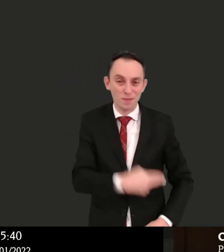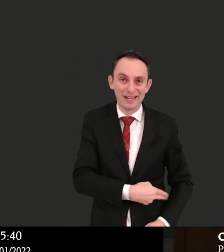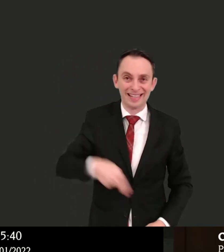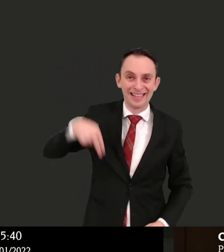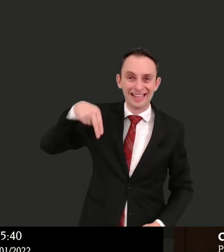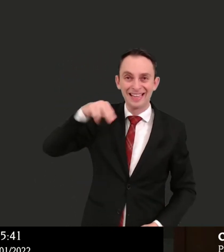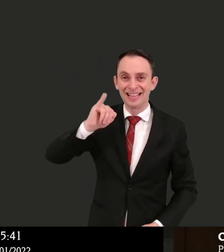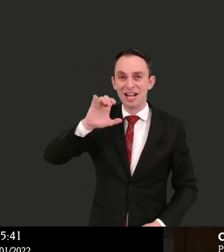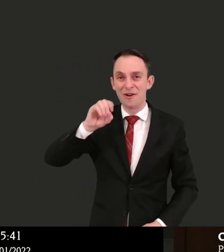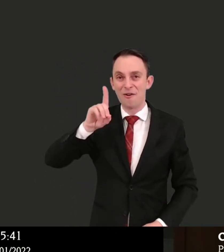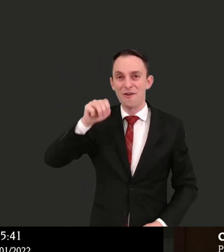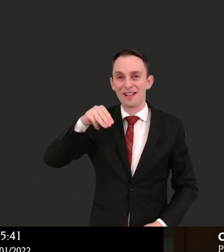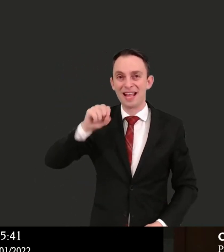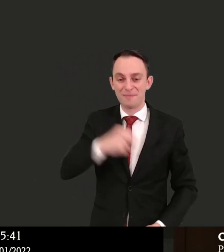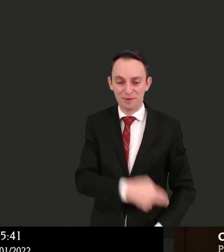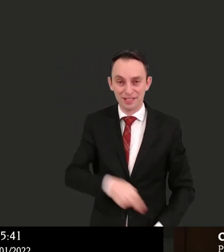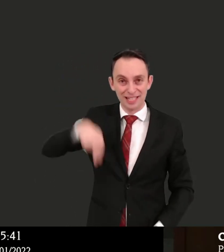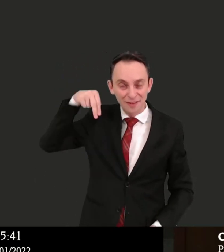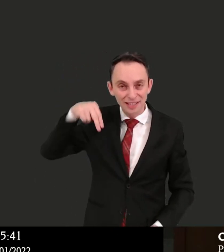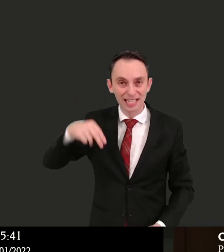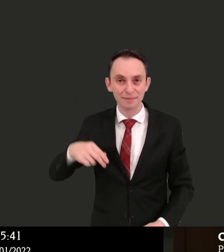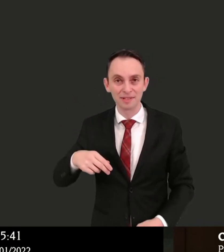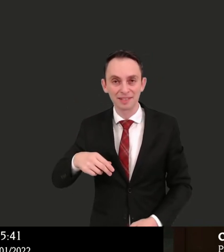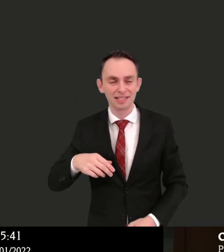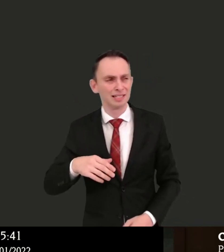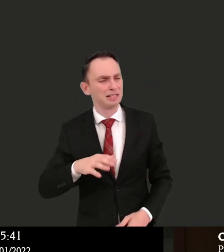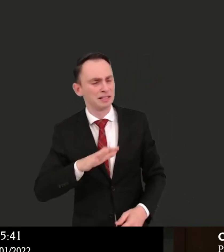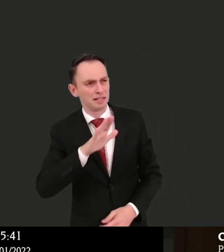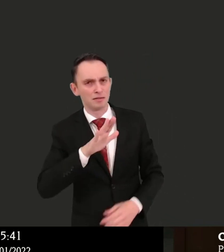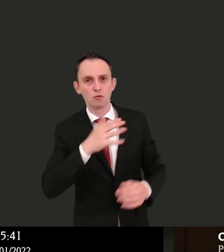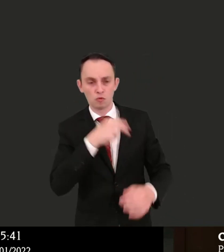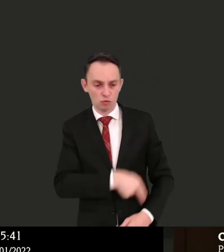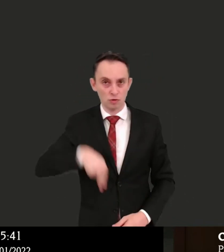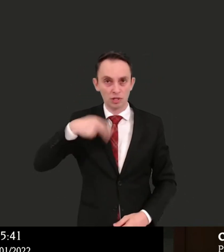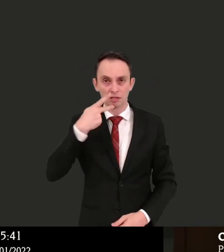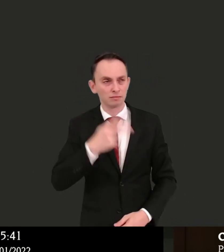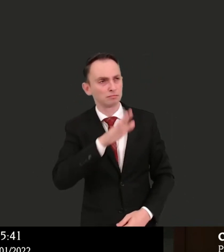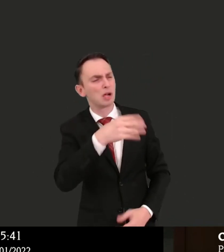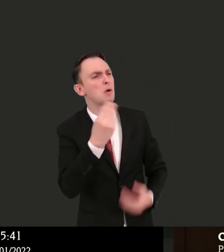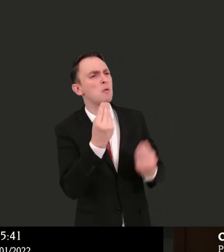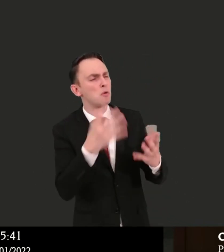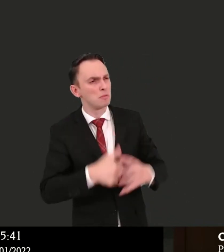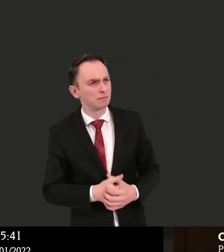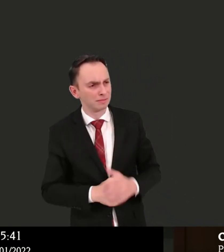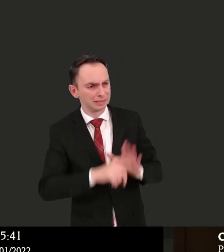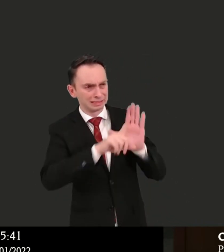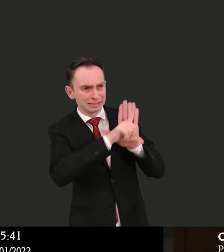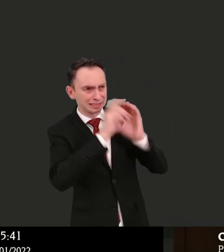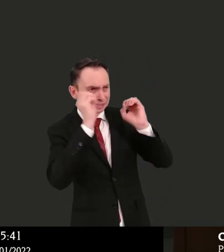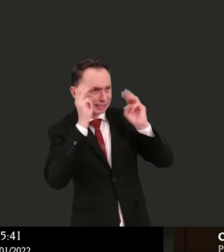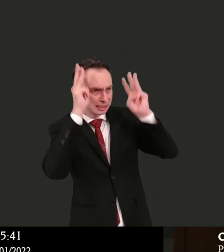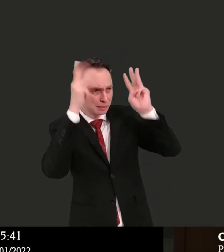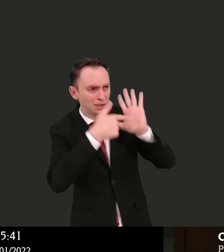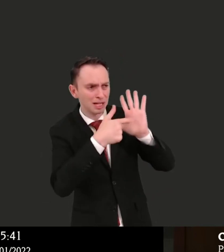Nicodemos falou: escuta, mas na nossa lei um homem pode ser condenado sem ser ouvido? Porventura você também